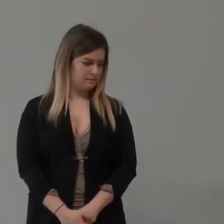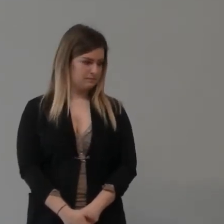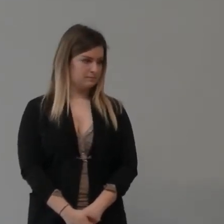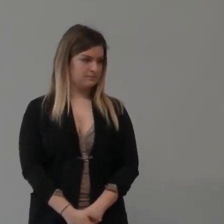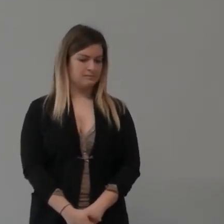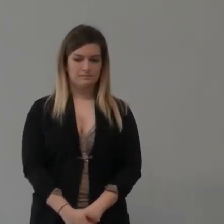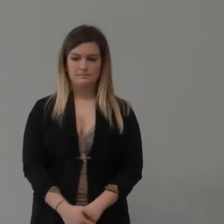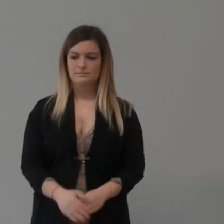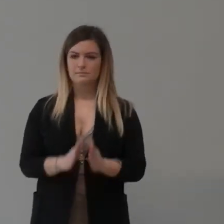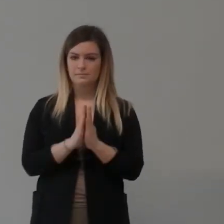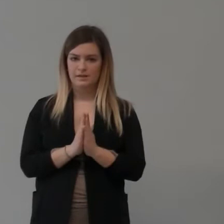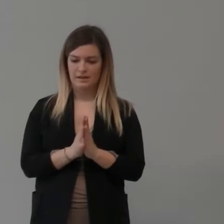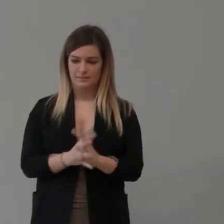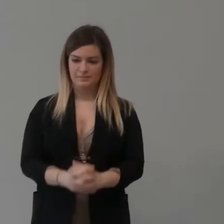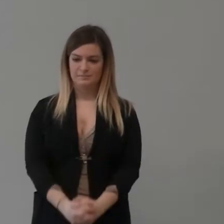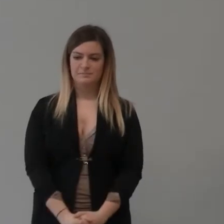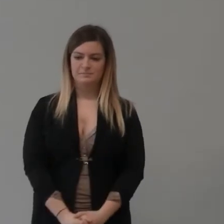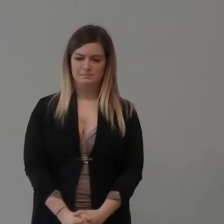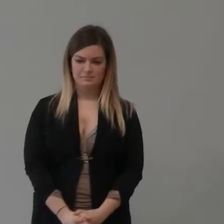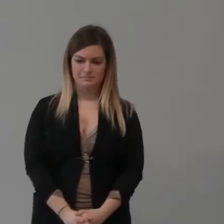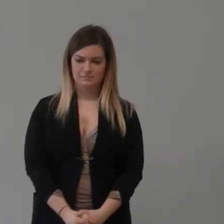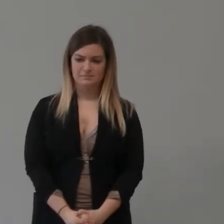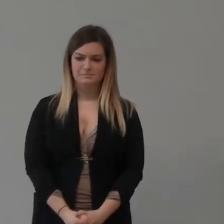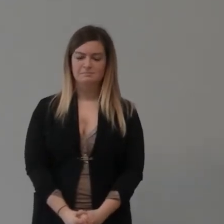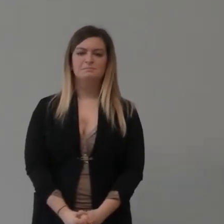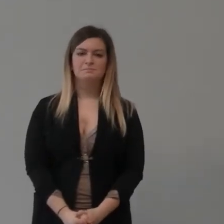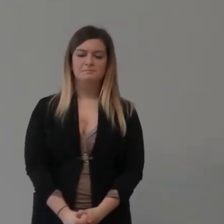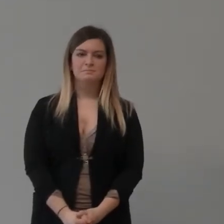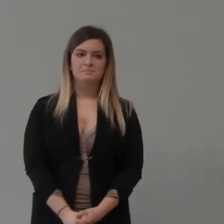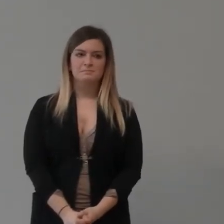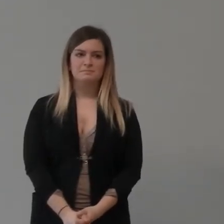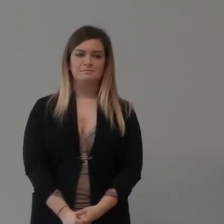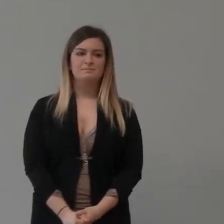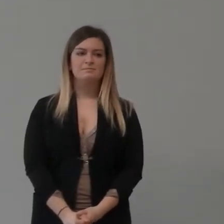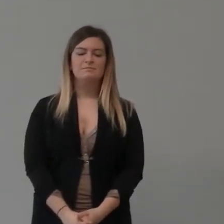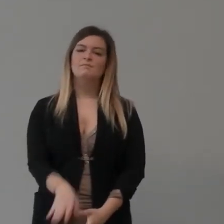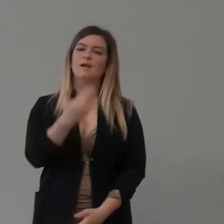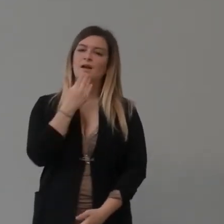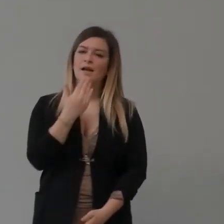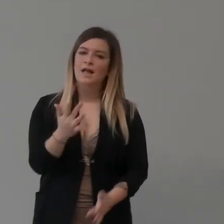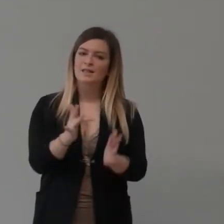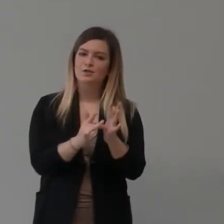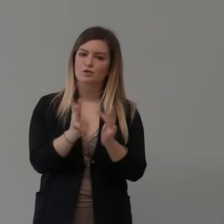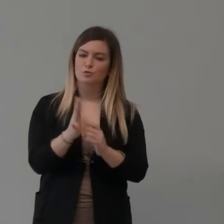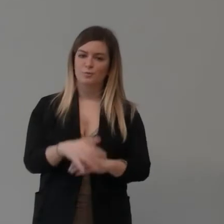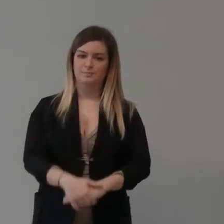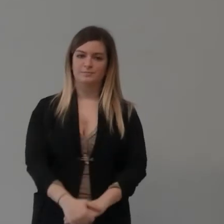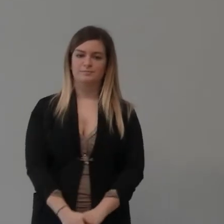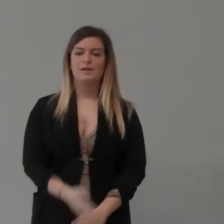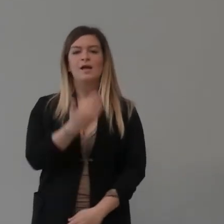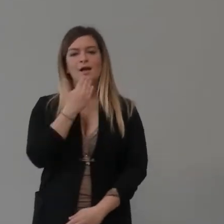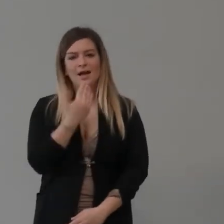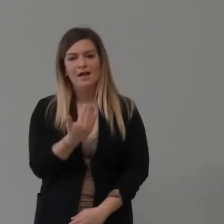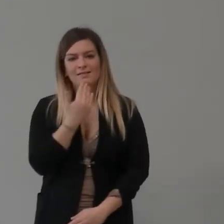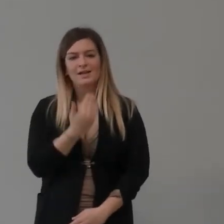Grazie Signore Gesù. Grazie di aver aperto quella pietra, di aver rimosso la